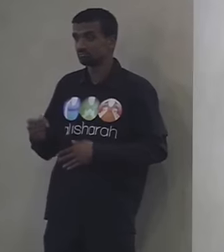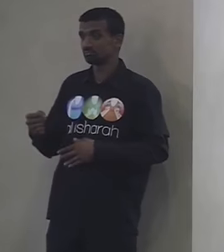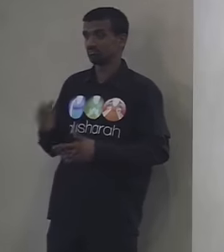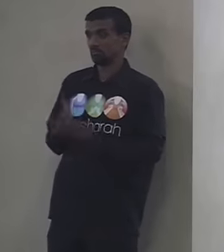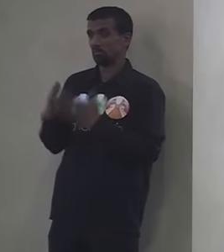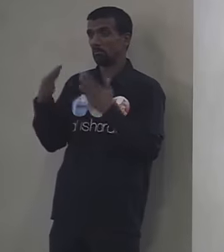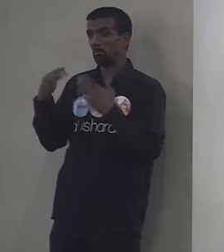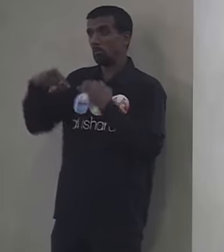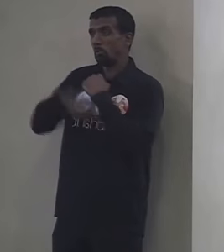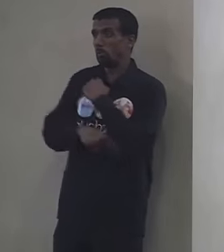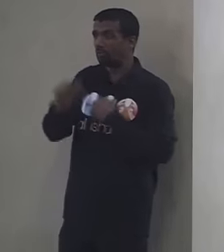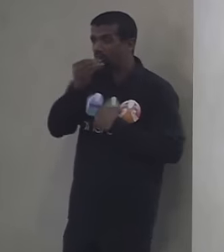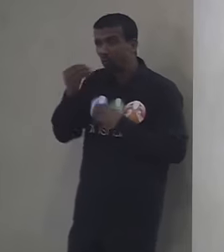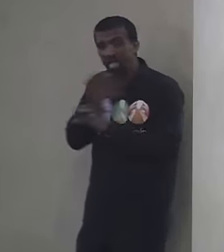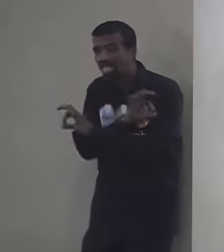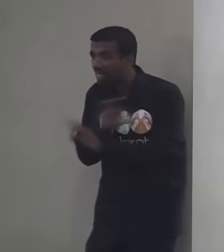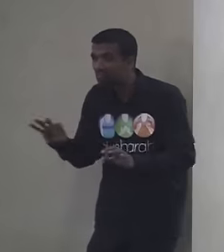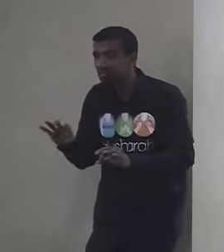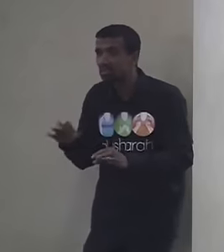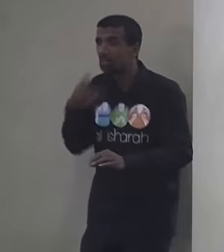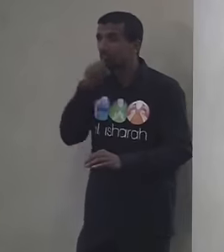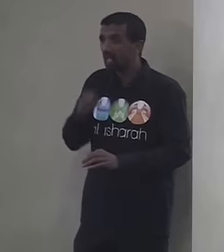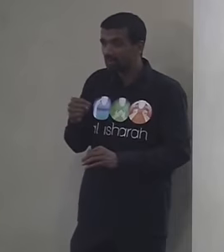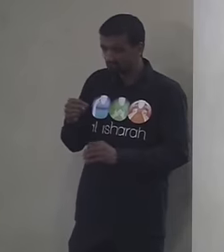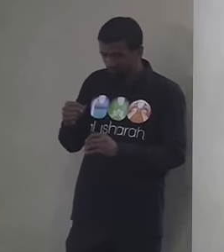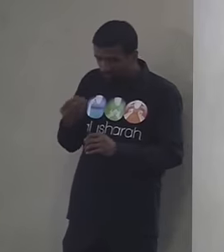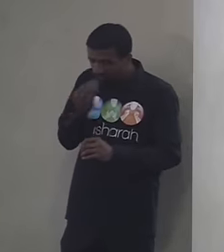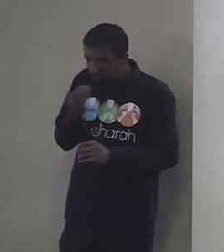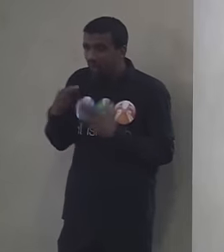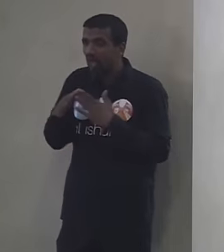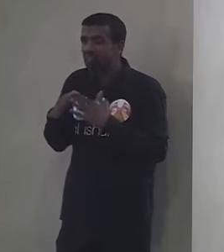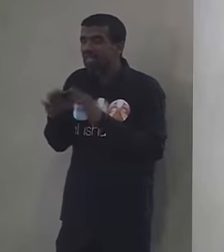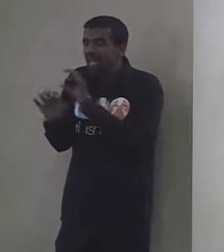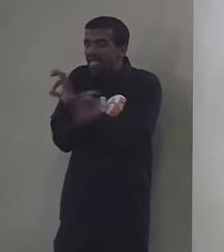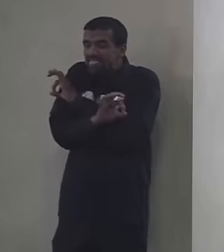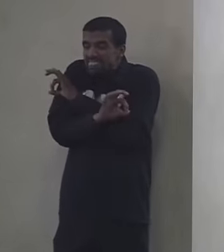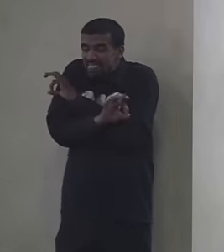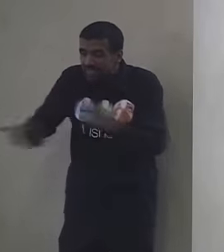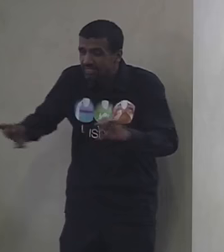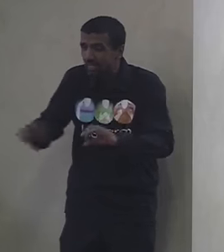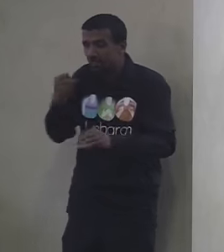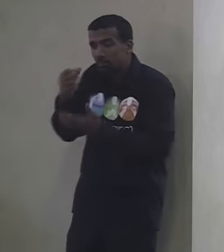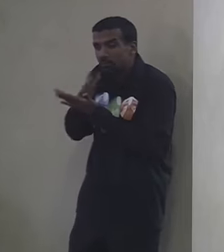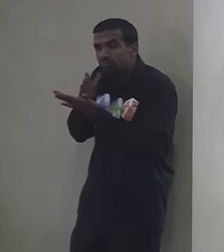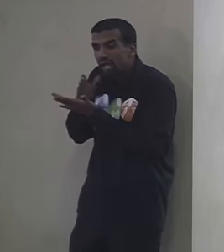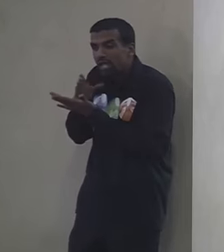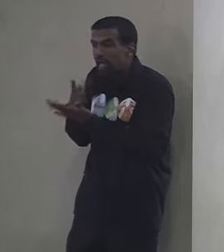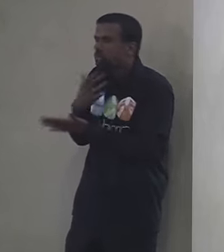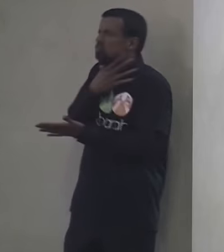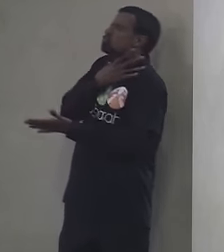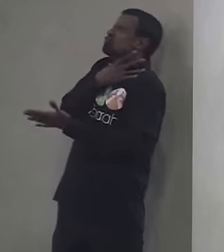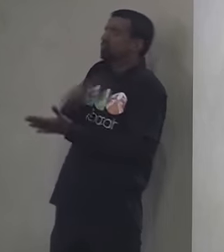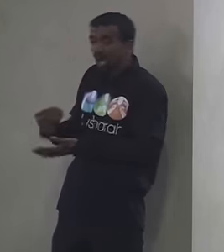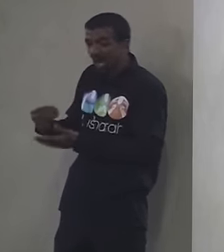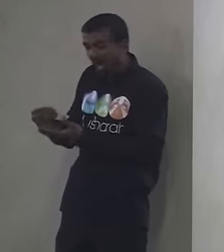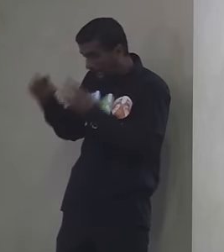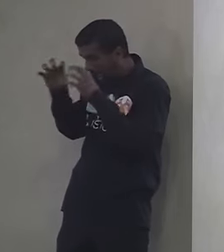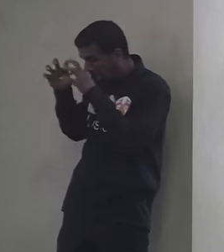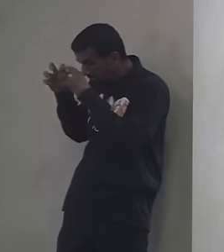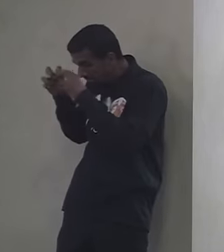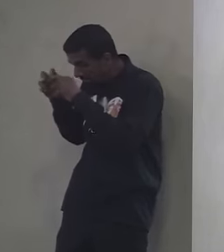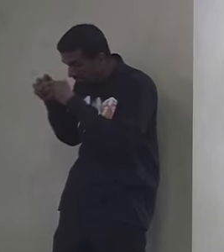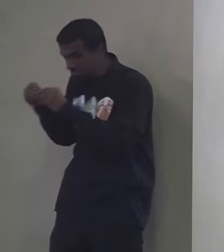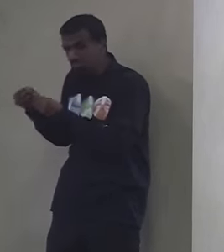little he had. And the Prophet ﷺ eats it. وَأَخَذَ الْمِدْيَا فَقَالَ رَسُولُ صلى الله عليه وسلم إِيَّاكَ وَالْحُلُوبِ. So you should at